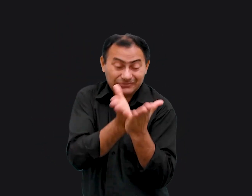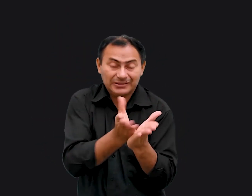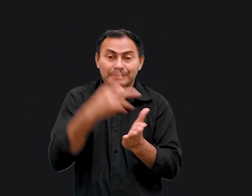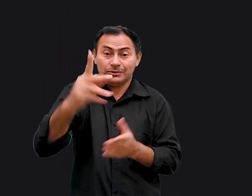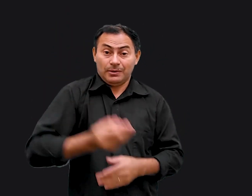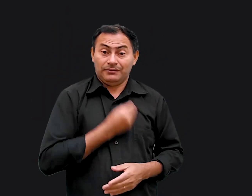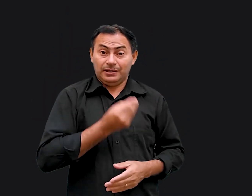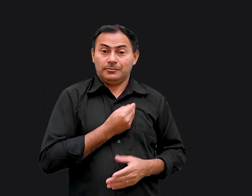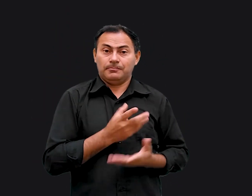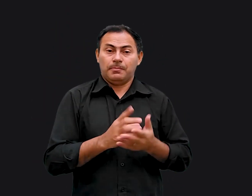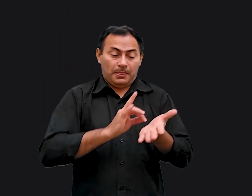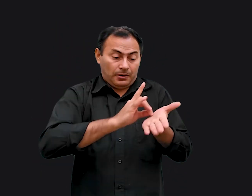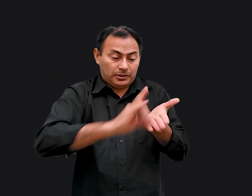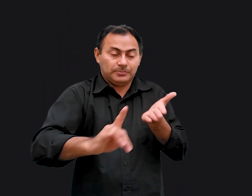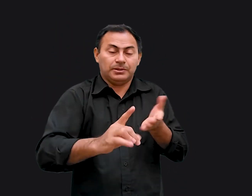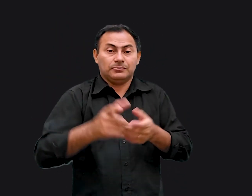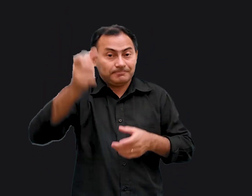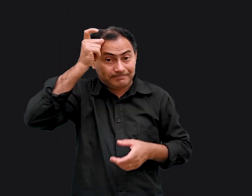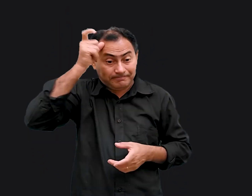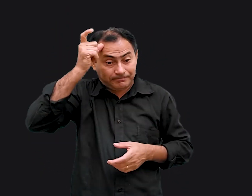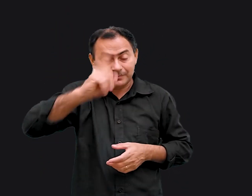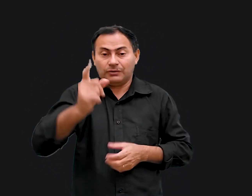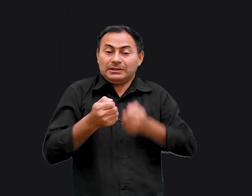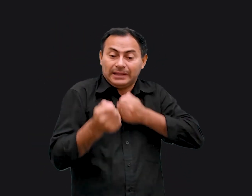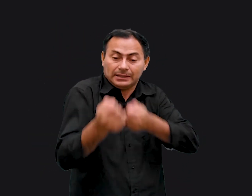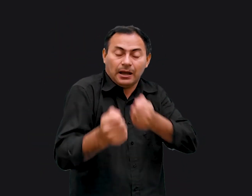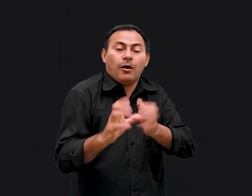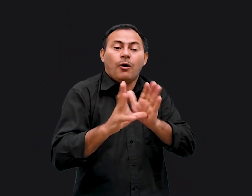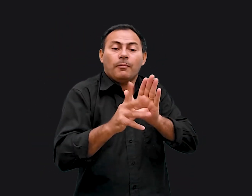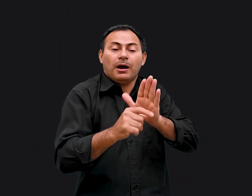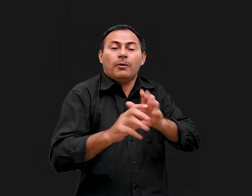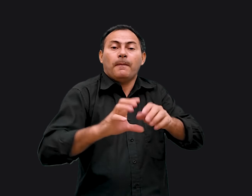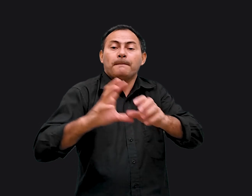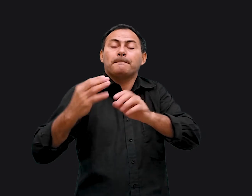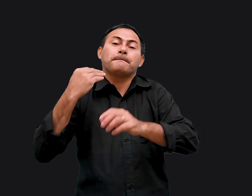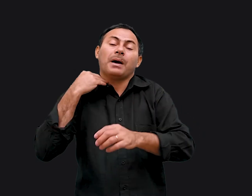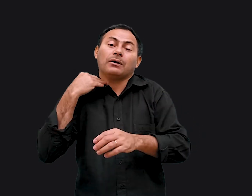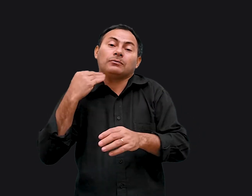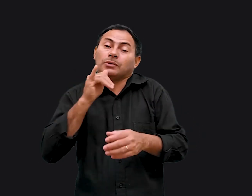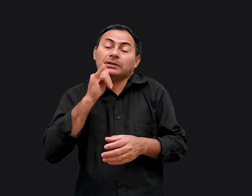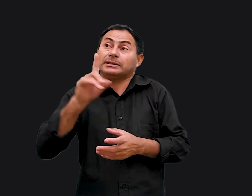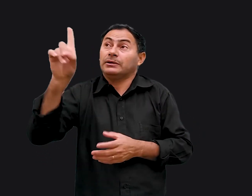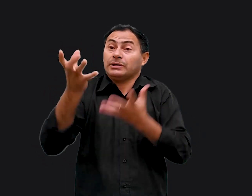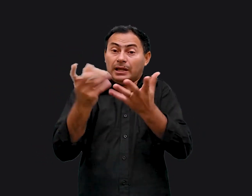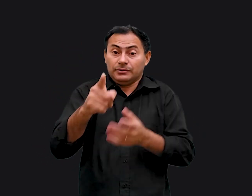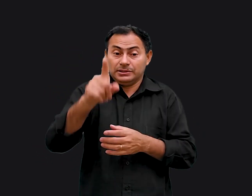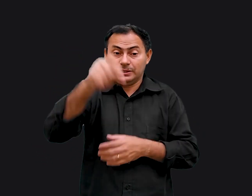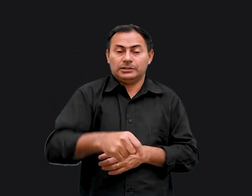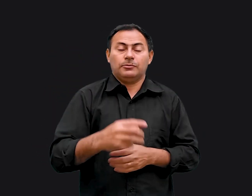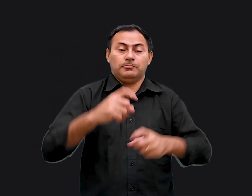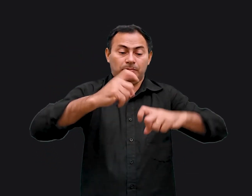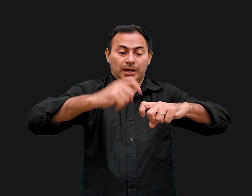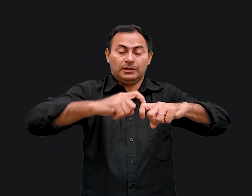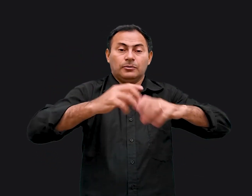a sua vida, o inimigo, Satanás, não irá tentá-lo a roubar um banco. Por exemplo, se Deus quer que você seja um médico